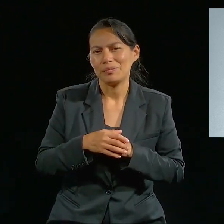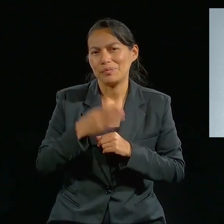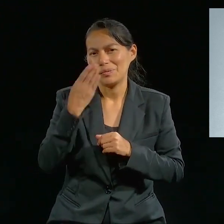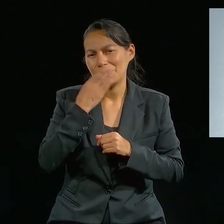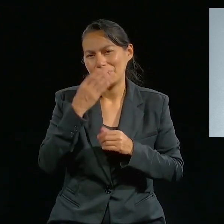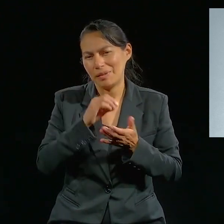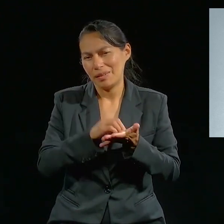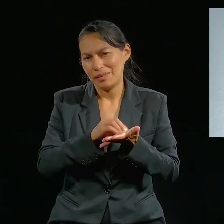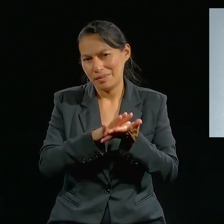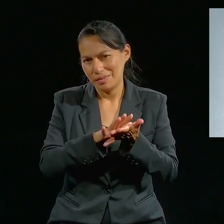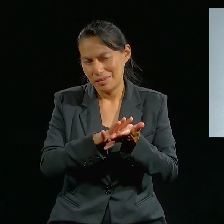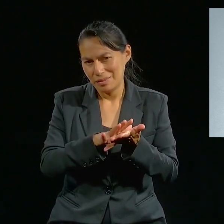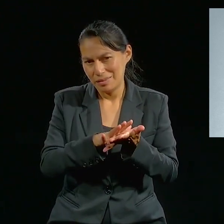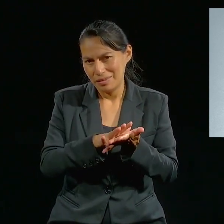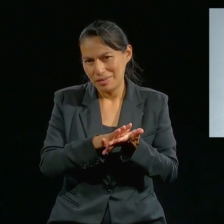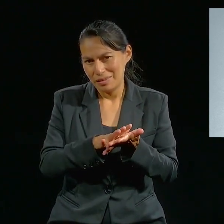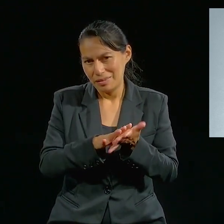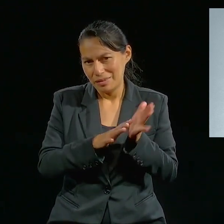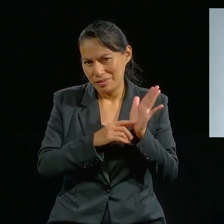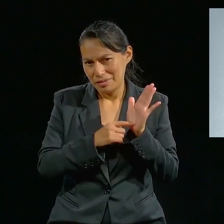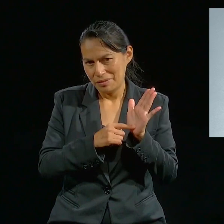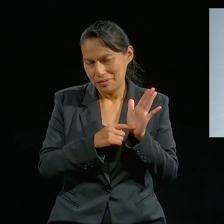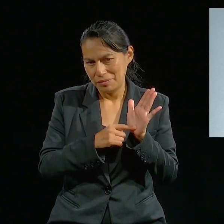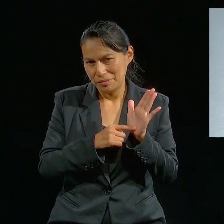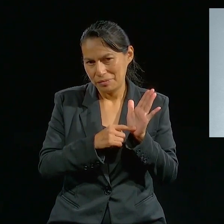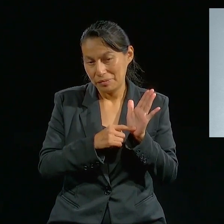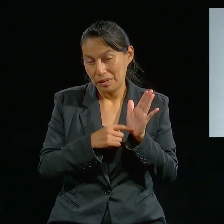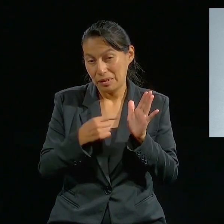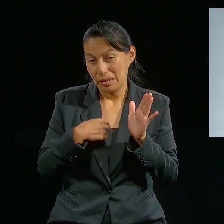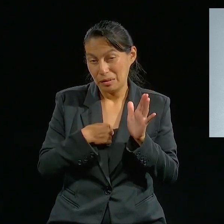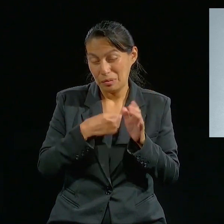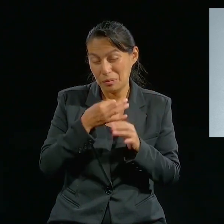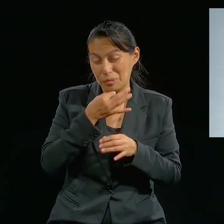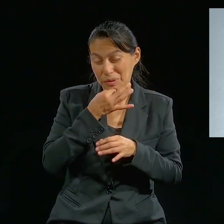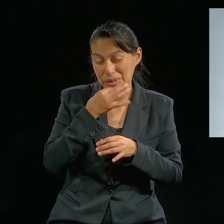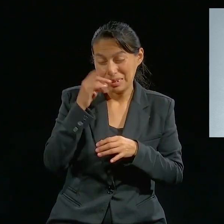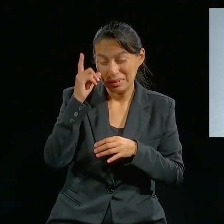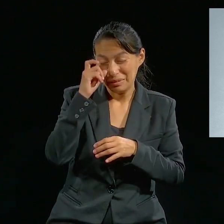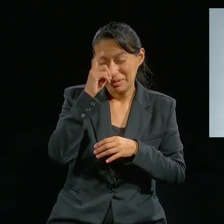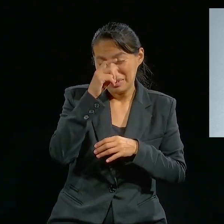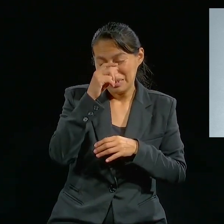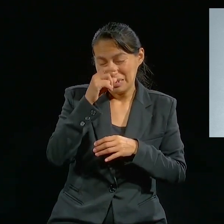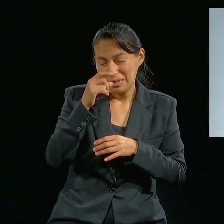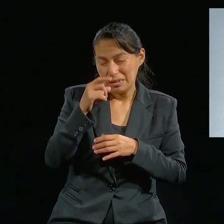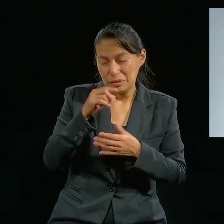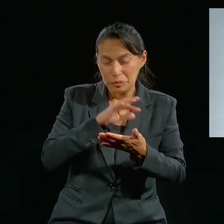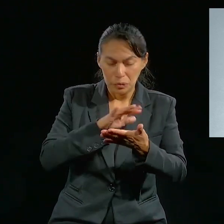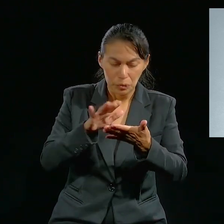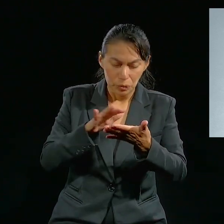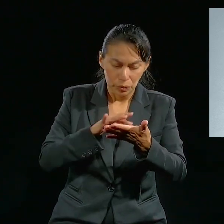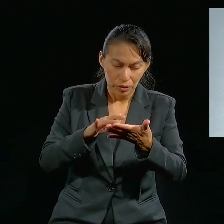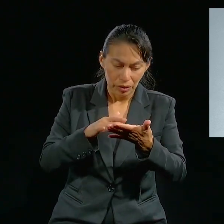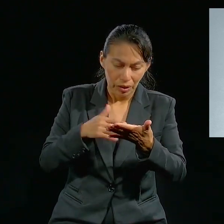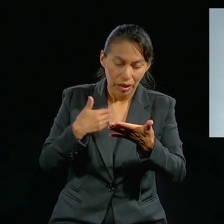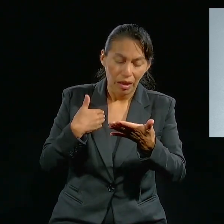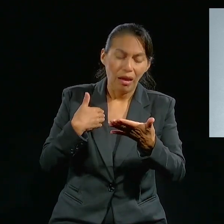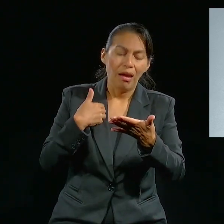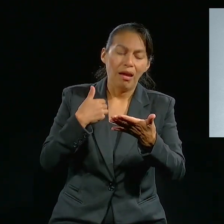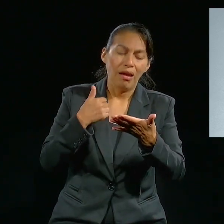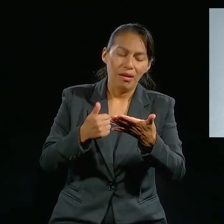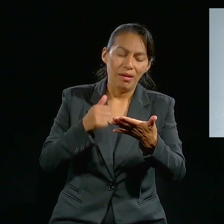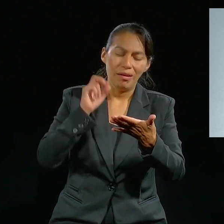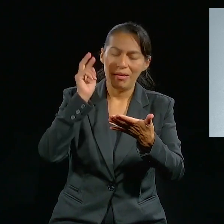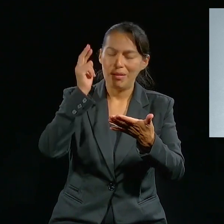cita que me ha ayudado mucho en los momentos difíciles y que me recuerda que la voluntad de Dios es